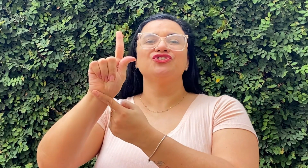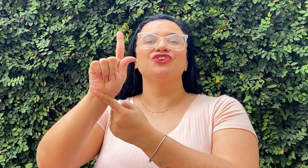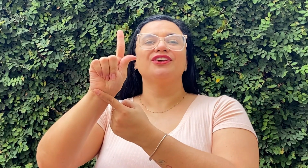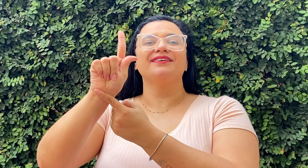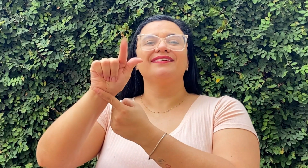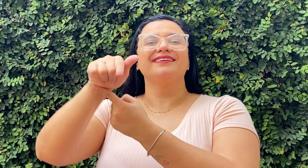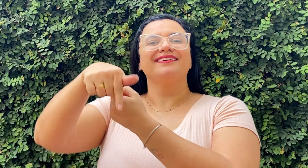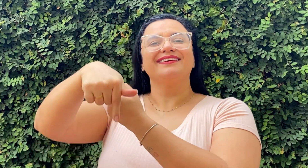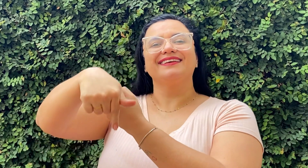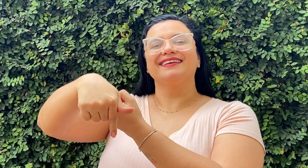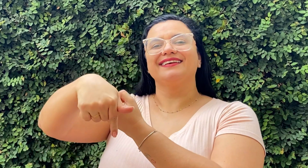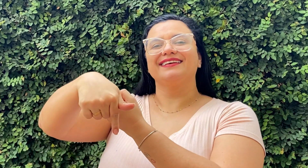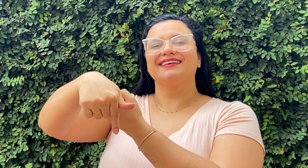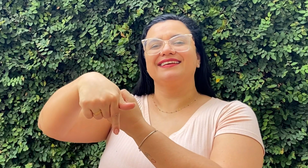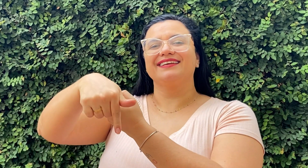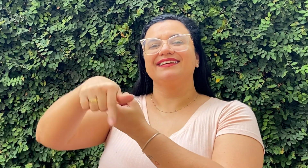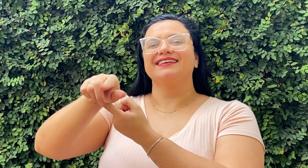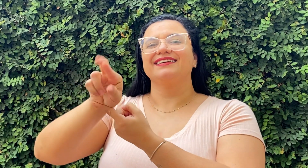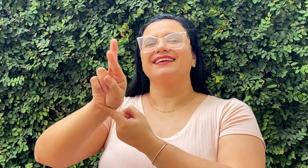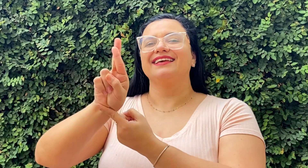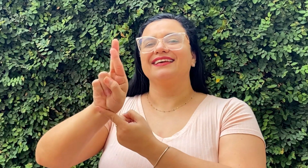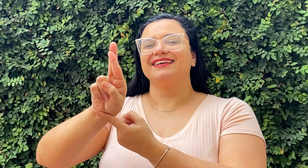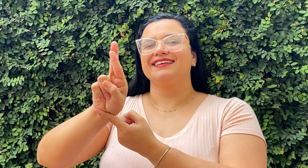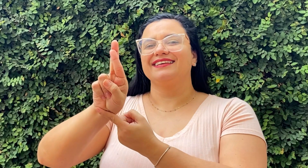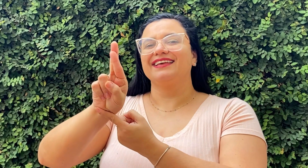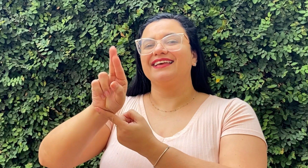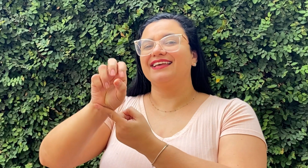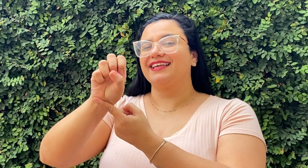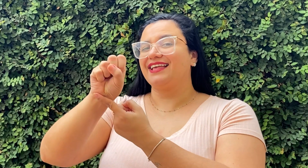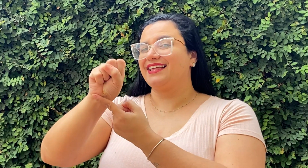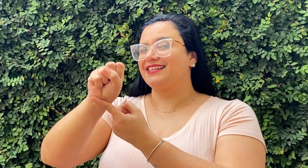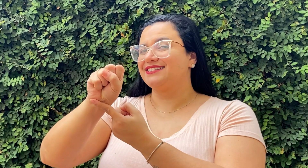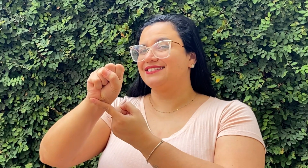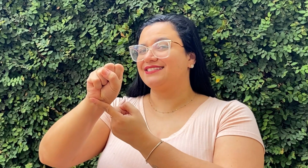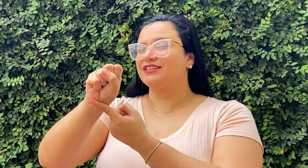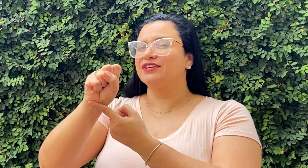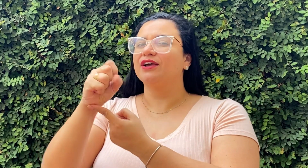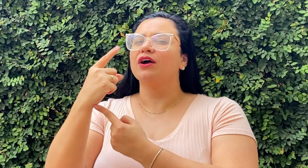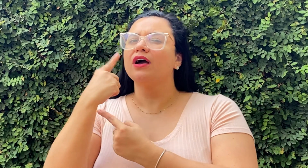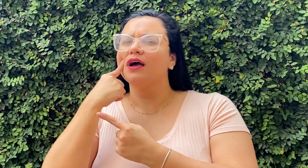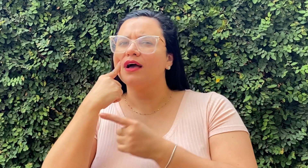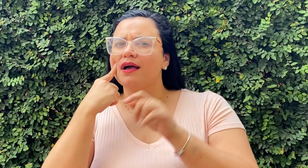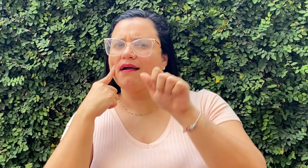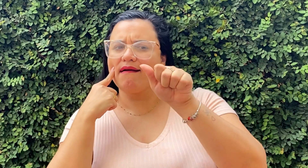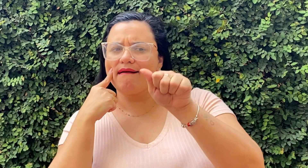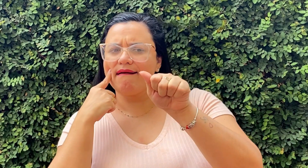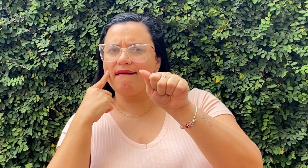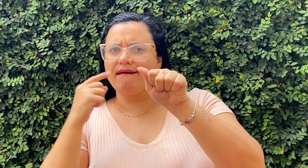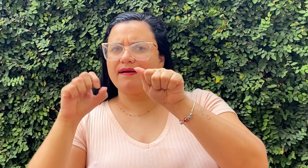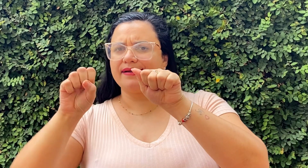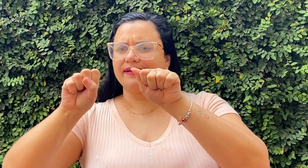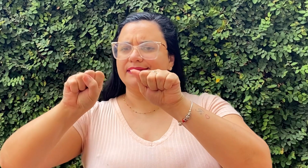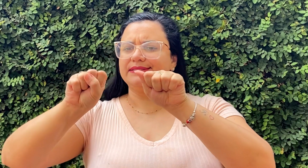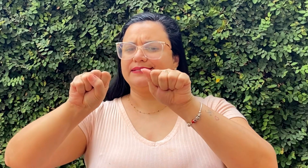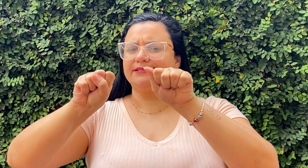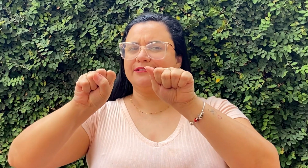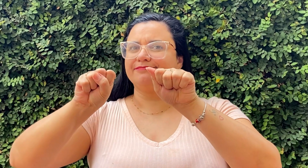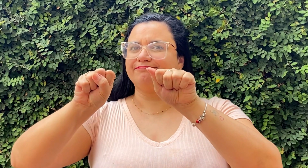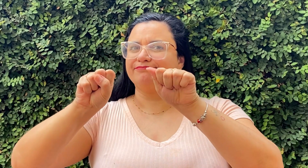Lembrando que o G é para cima, o Q é para baixo. R, S. Olha só, o A e o S são muito semelhantes. A diferença,